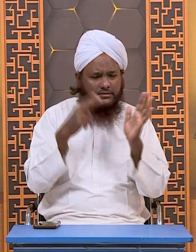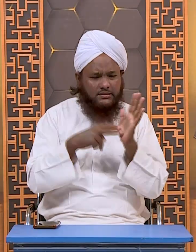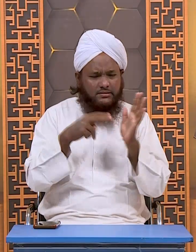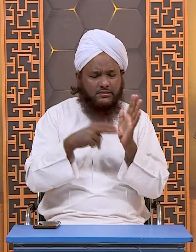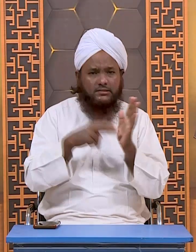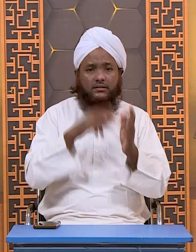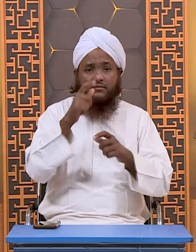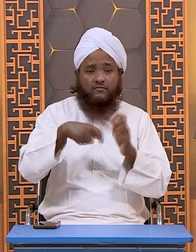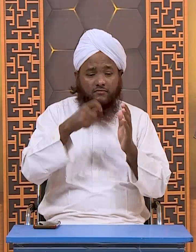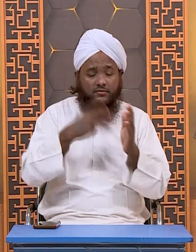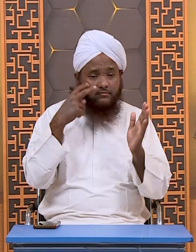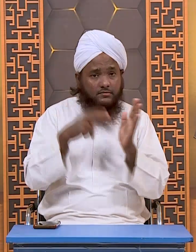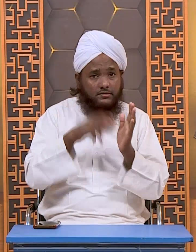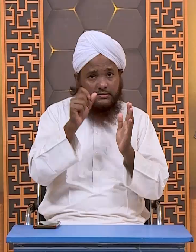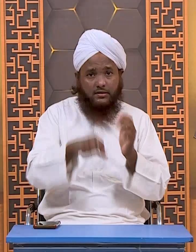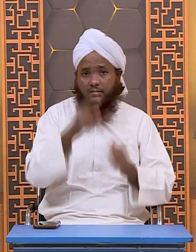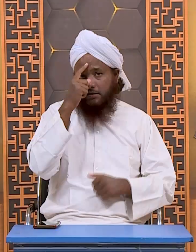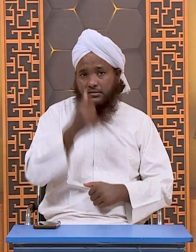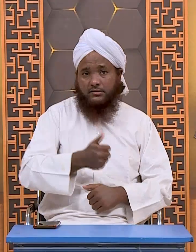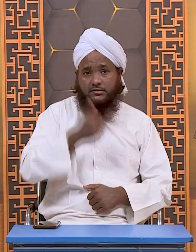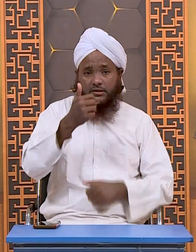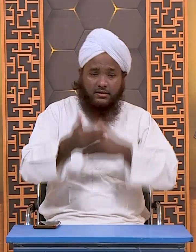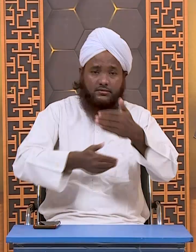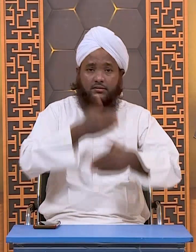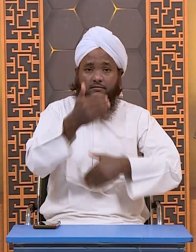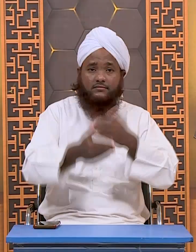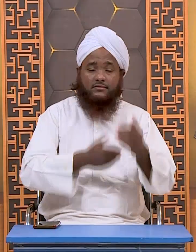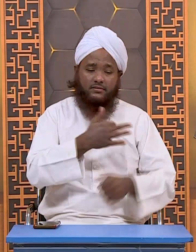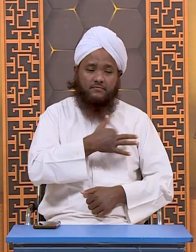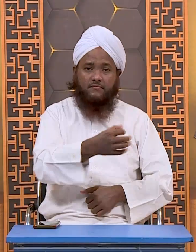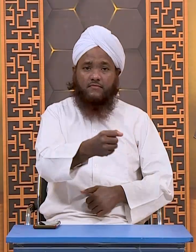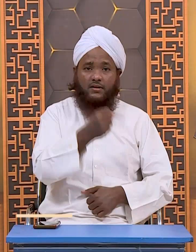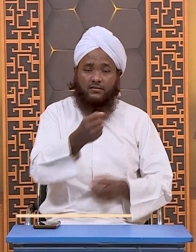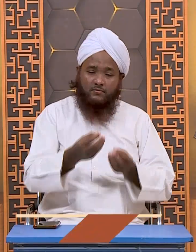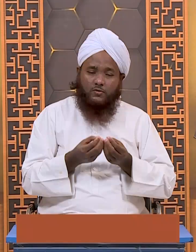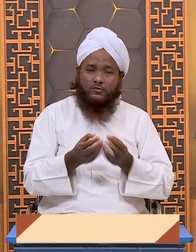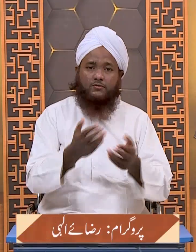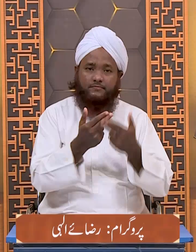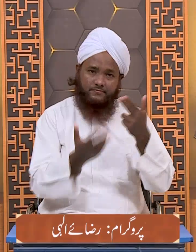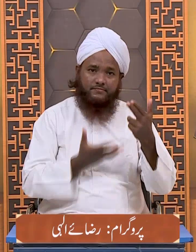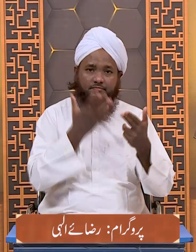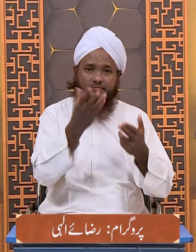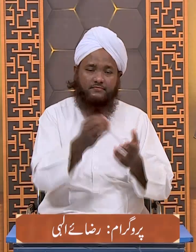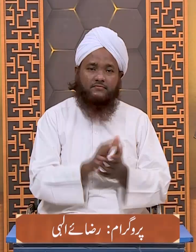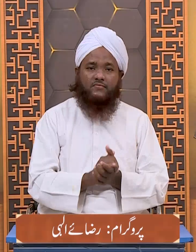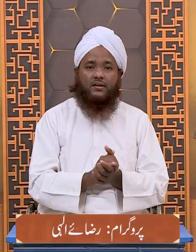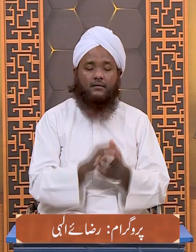جائے. انشاءاللہ اللہ پاک کی رضا پانے کا جذبہ پیدا ہوگا. میں چند فضائل آپ کے سامنے بیان کرتا ہوں. 3 فرامین